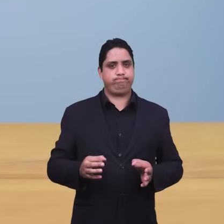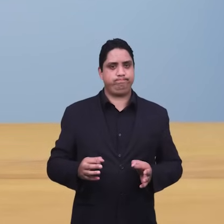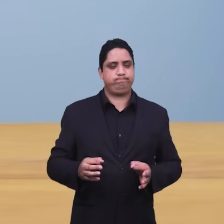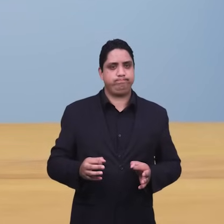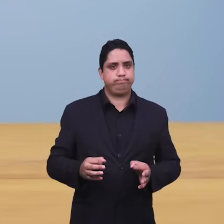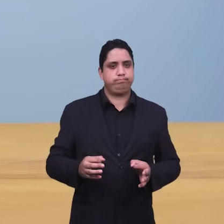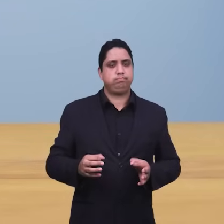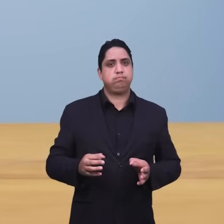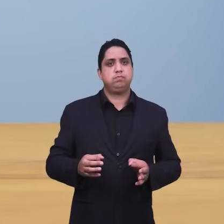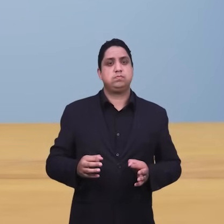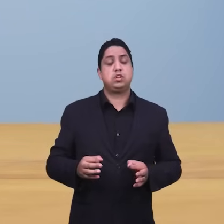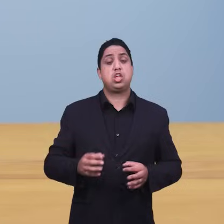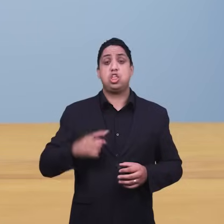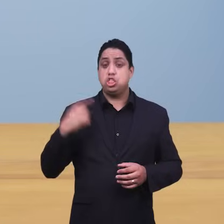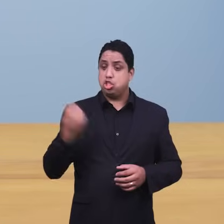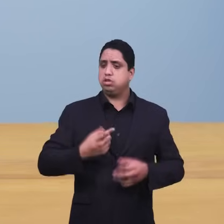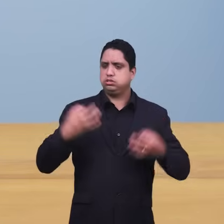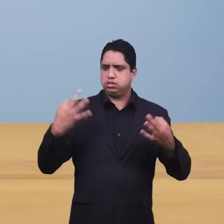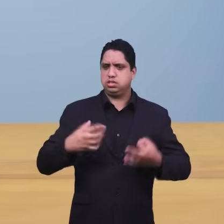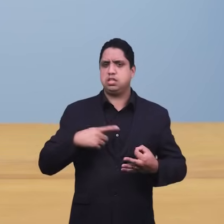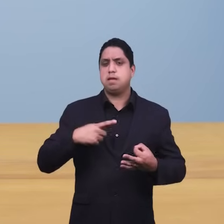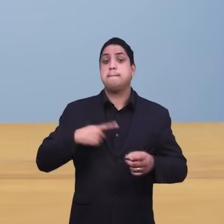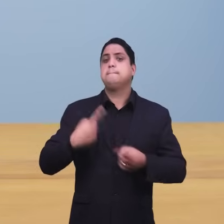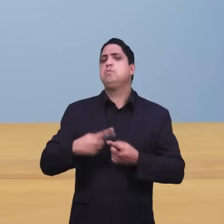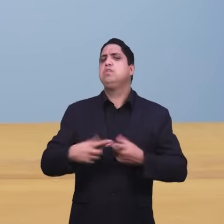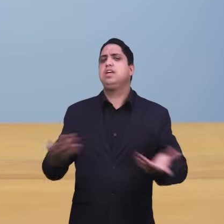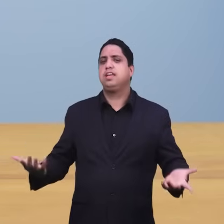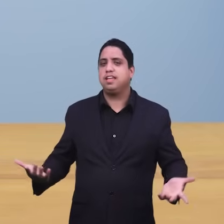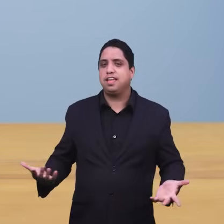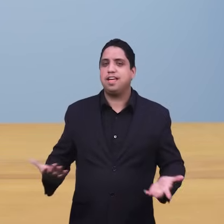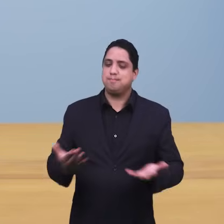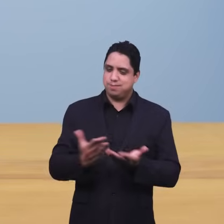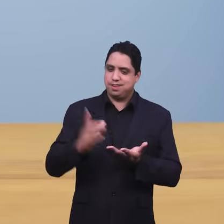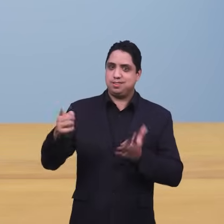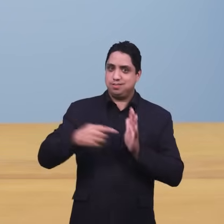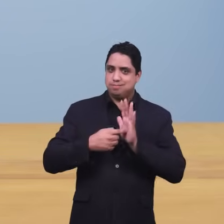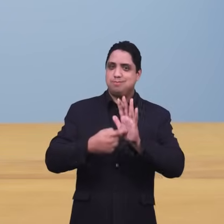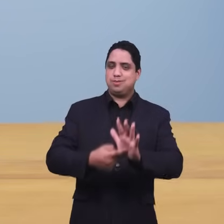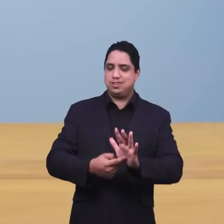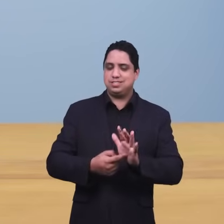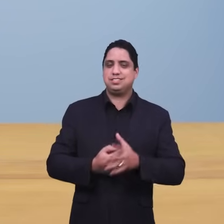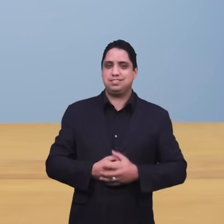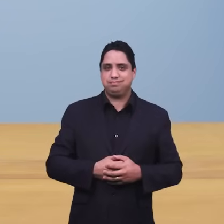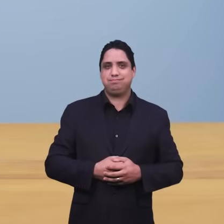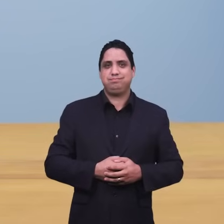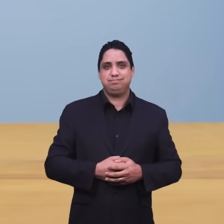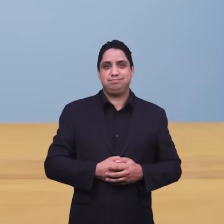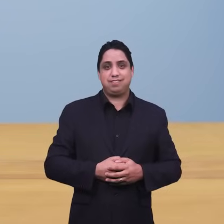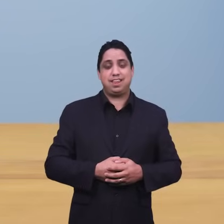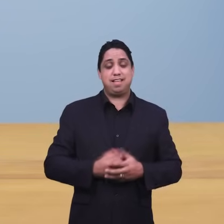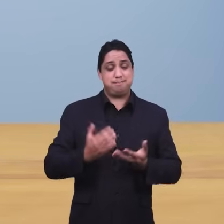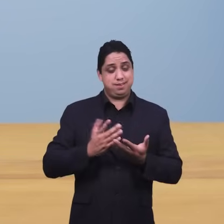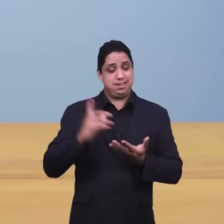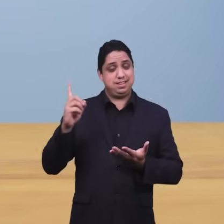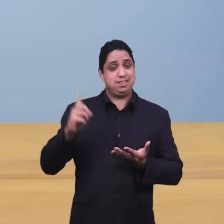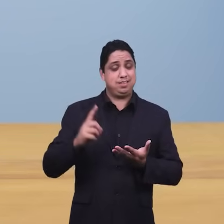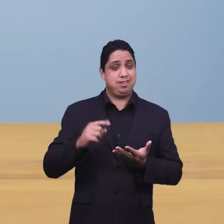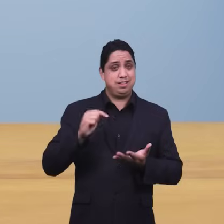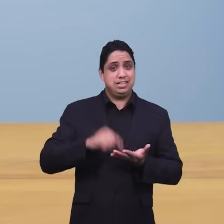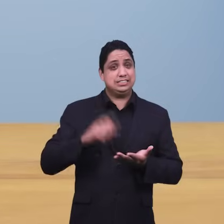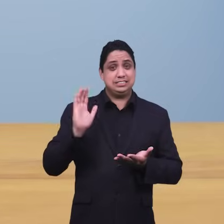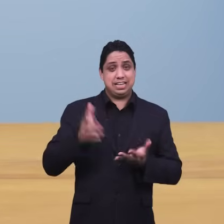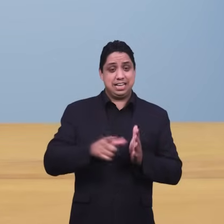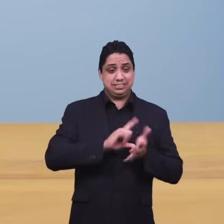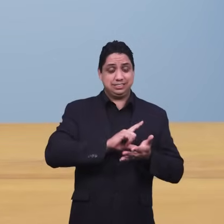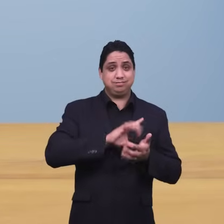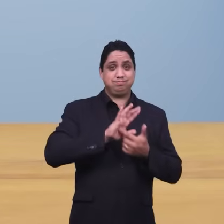de Deus. E isso nós temos certeza, por quê? Porque a Bíblia nos fala isso. A Bíblia, que é a palavra de Deus, ela já